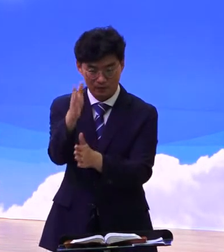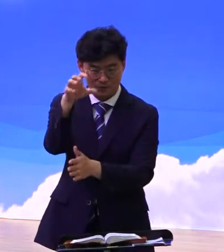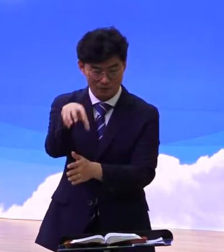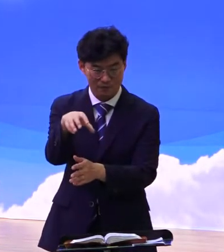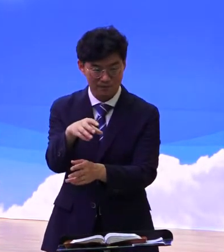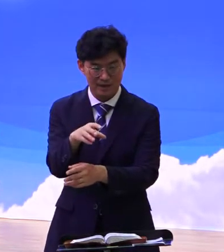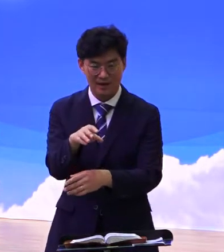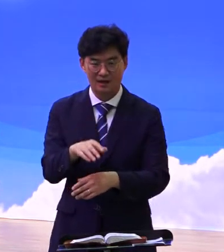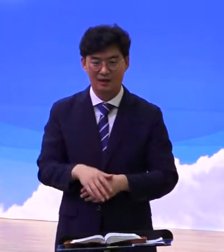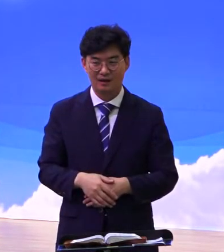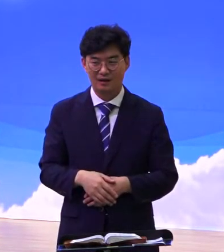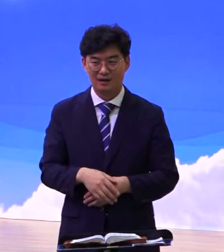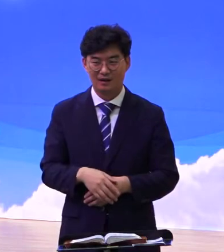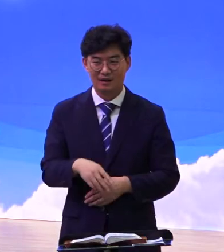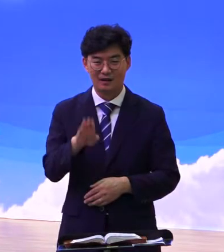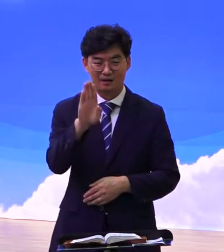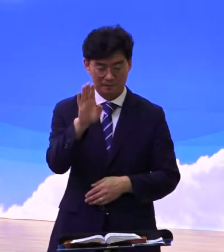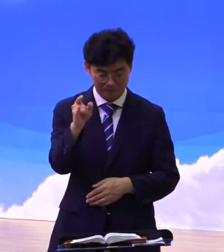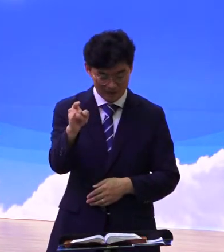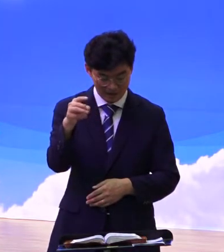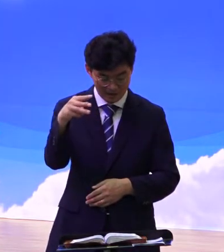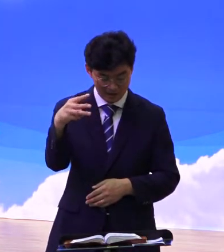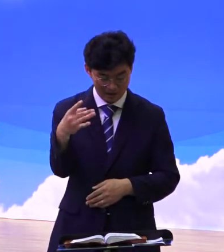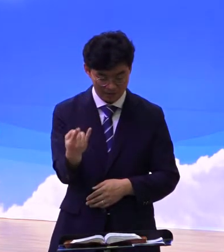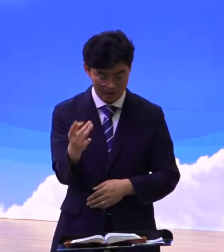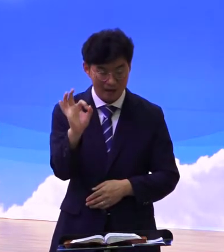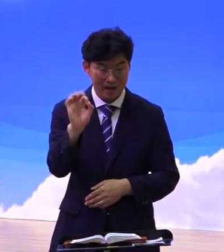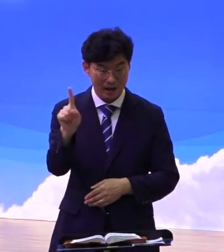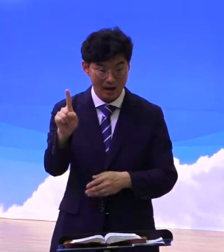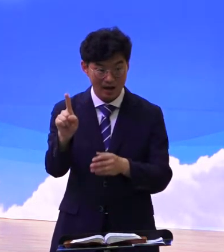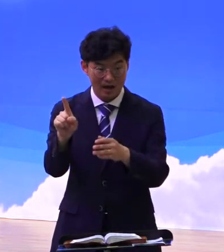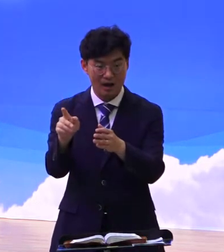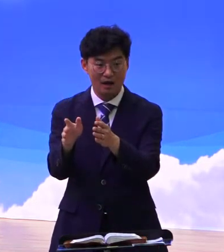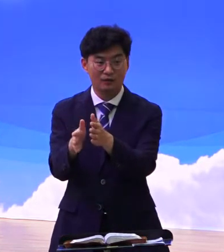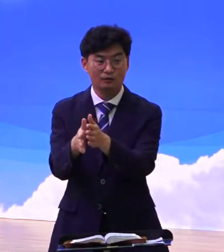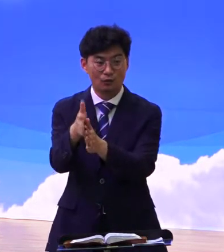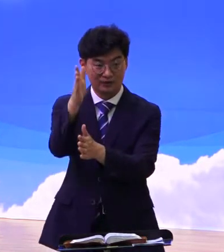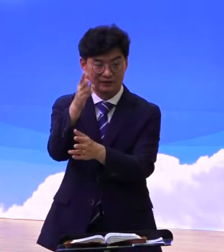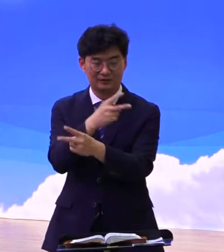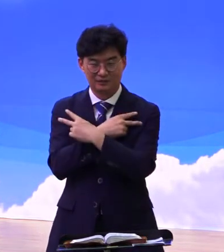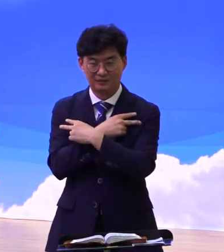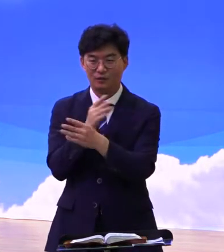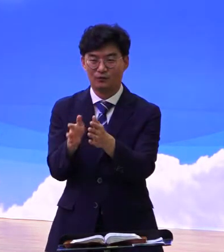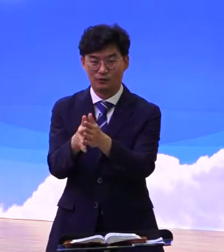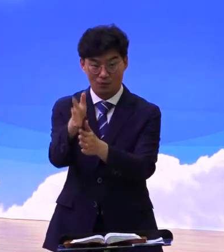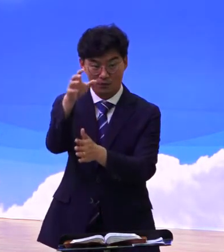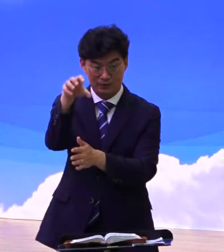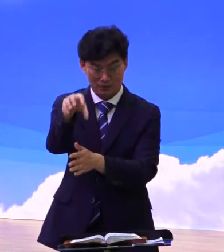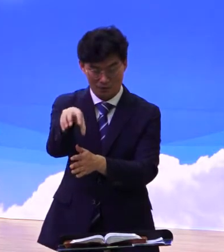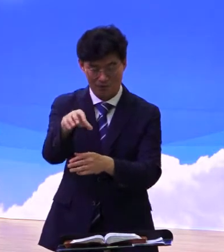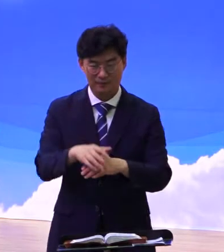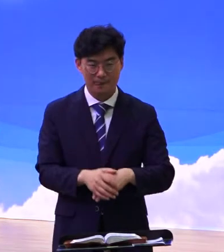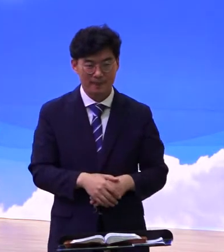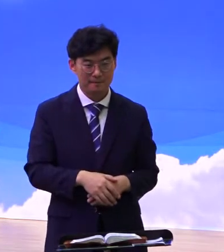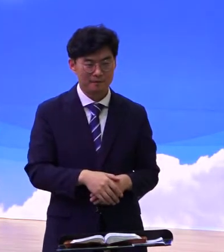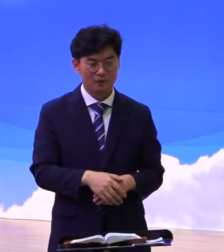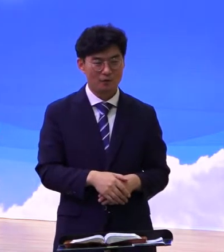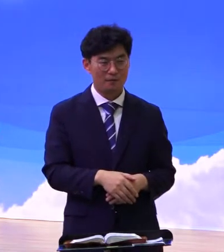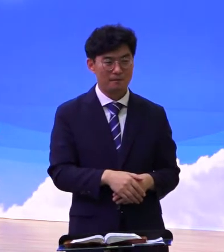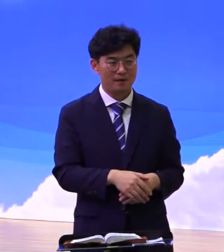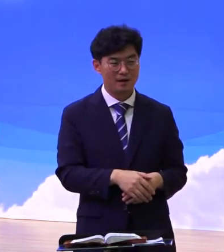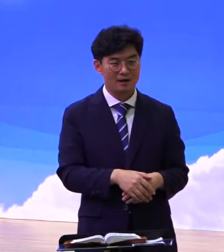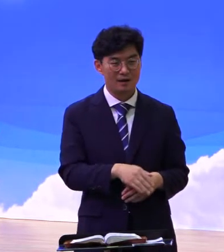본문에 등장하는 베레아 교회, 이 교회는 유럽의 첫 번째 교회였던 빌립보 교회, 그리고 오늘 본문의 바로 앞에